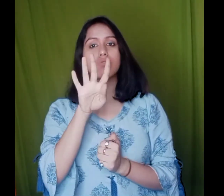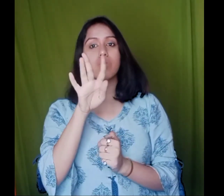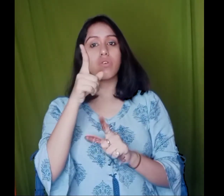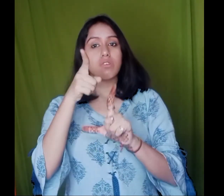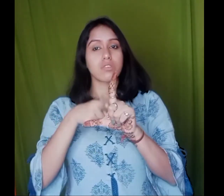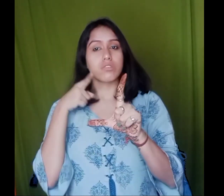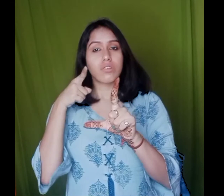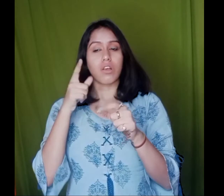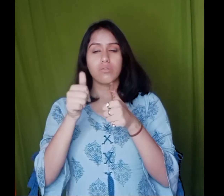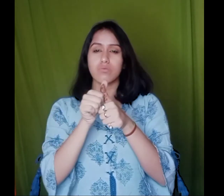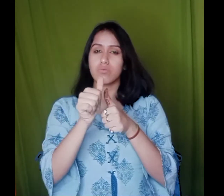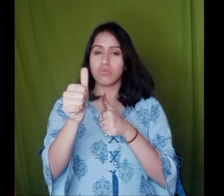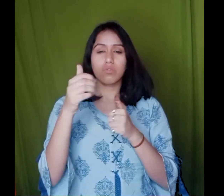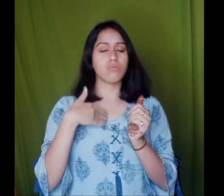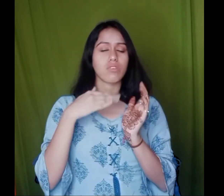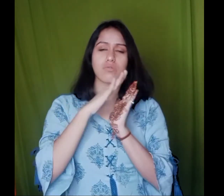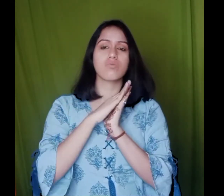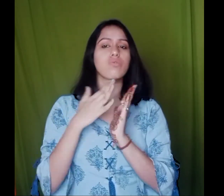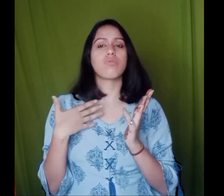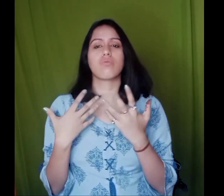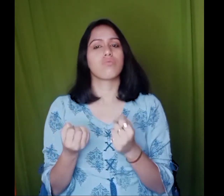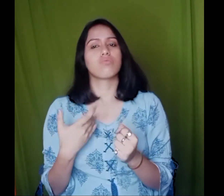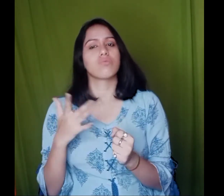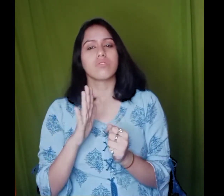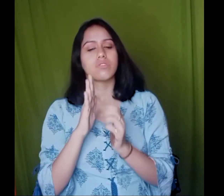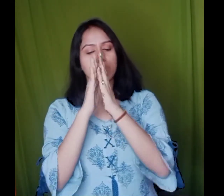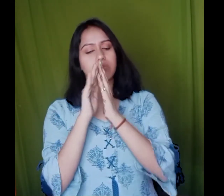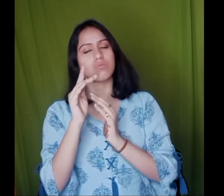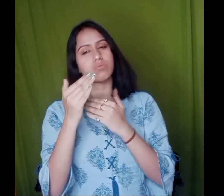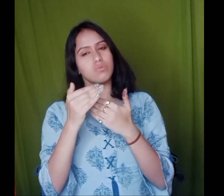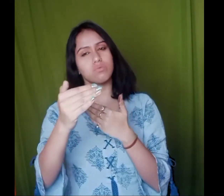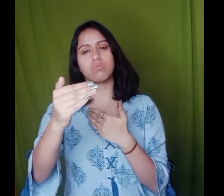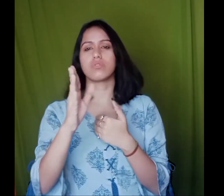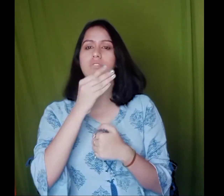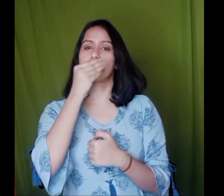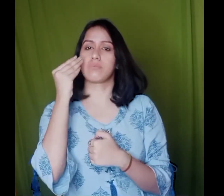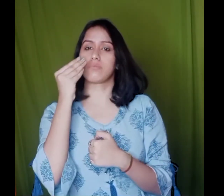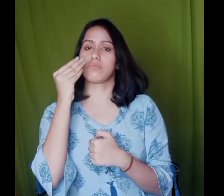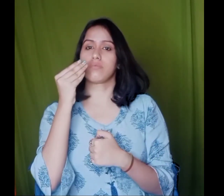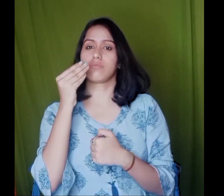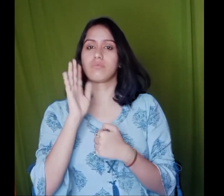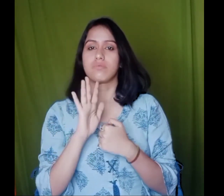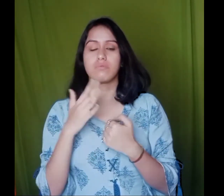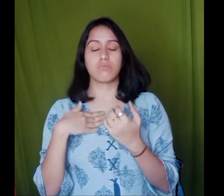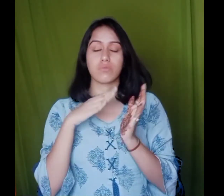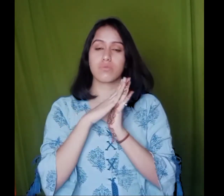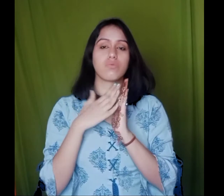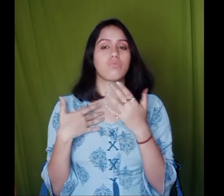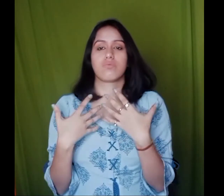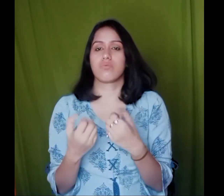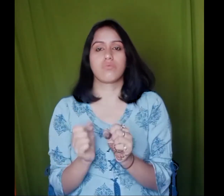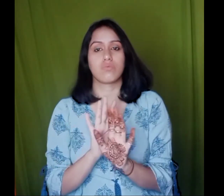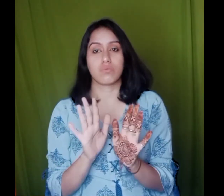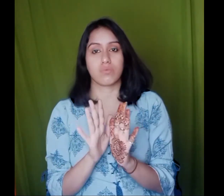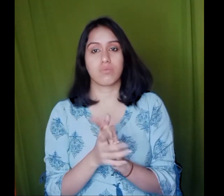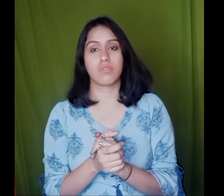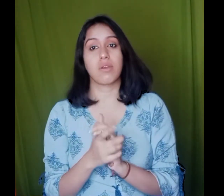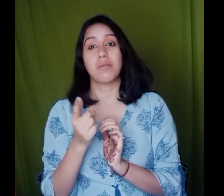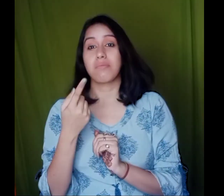देवी निद्रा जो है प्रकट हुई। उनको देख करके लक्ष्मण जी चौंक गए, कहने लगे माफ कीजिएगा, आप मुझसे